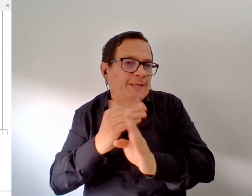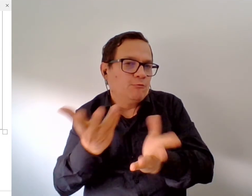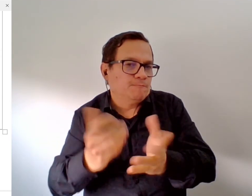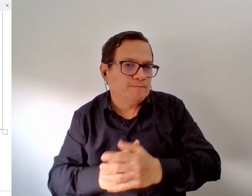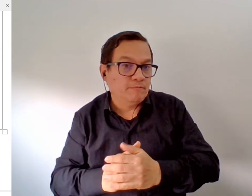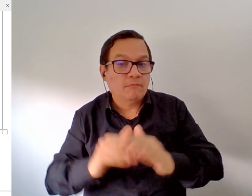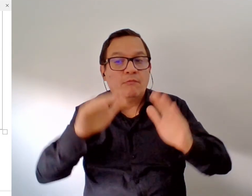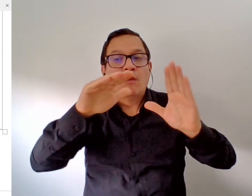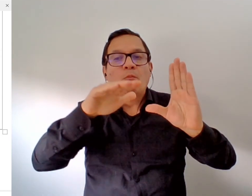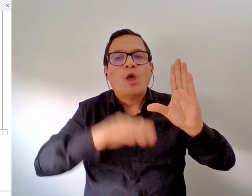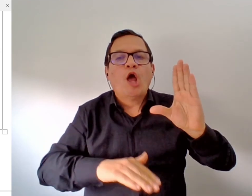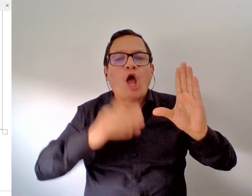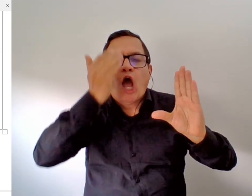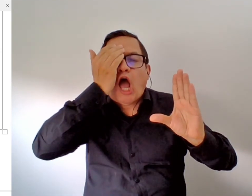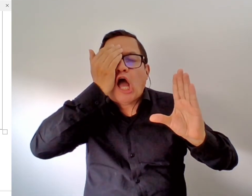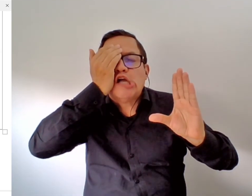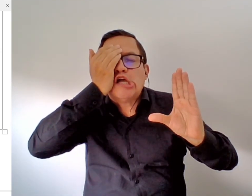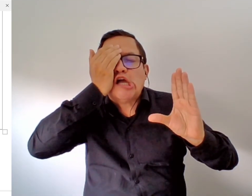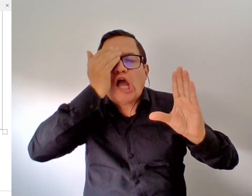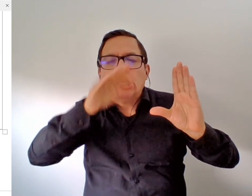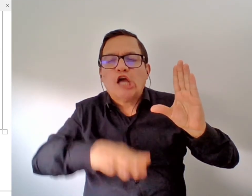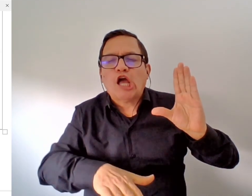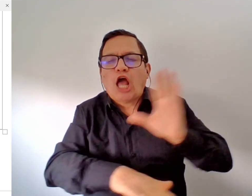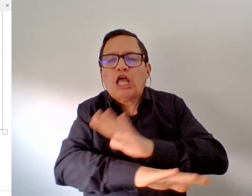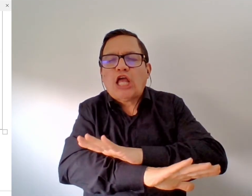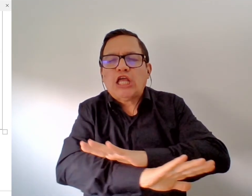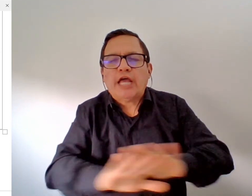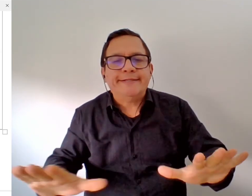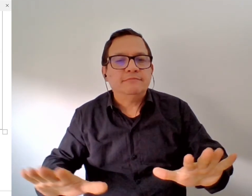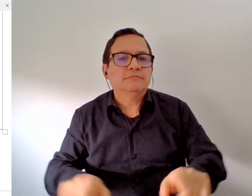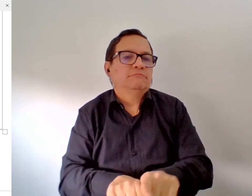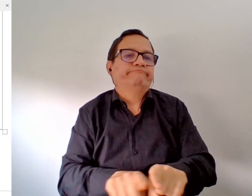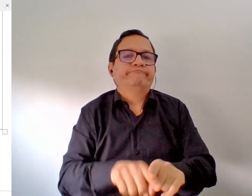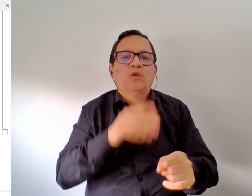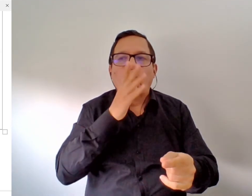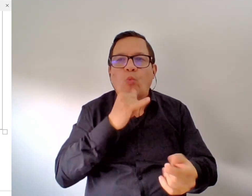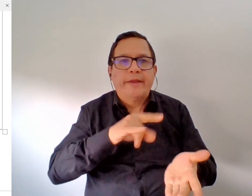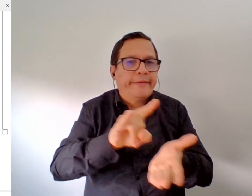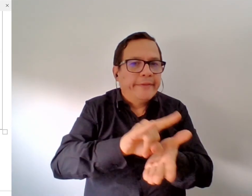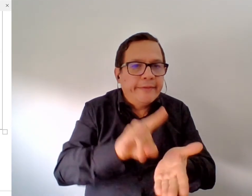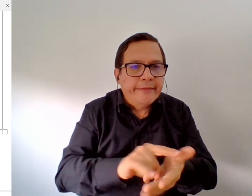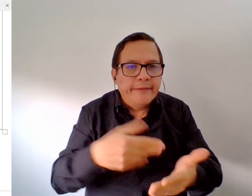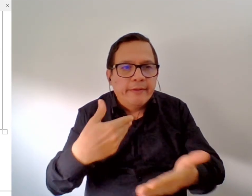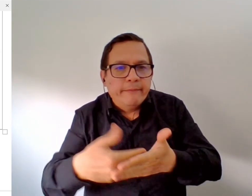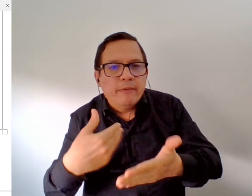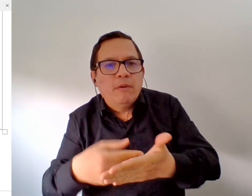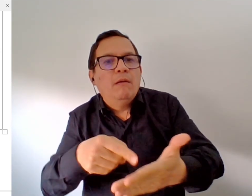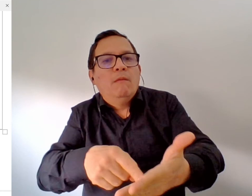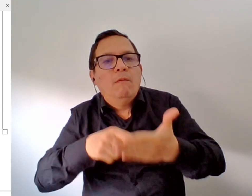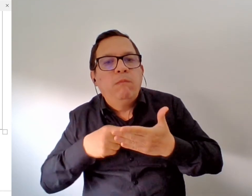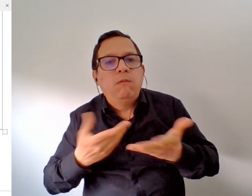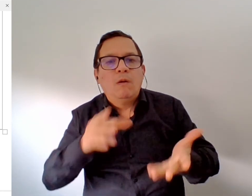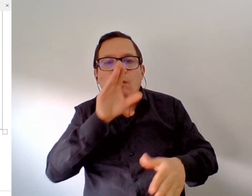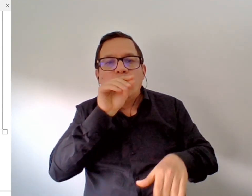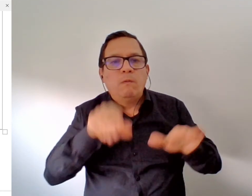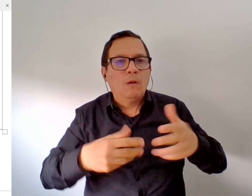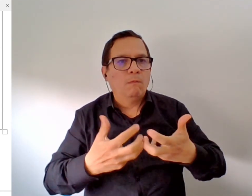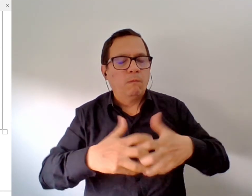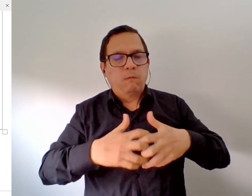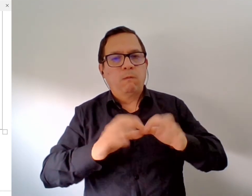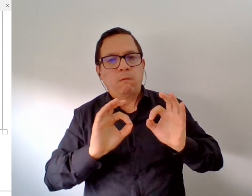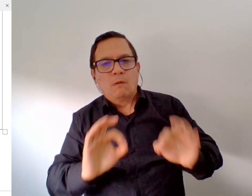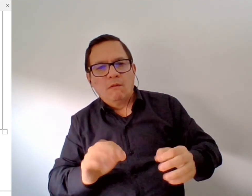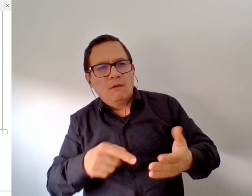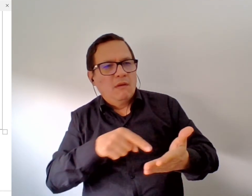Nivel bajo. No se evidencia la instalación, configuración y puesta en marcha de GNU/Linux